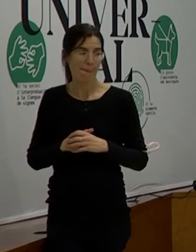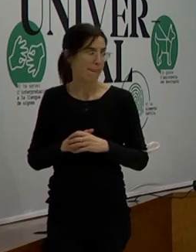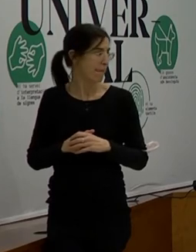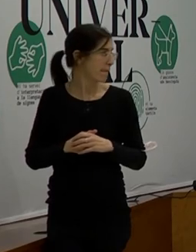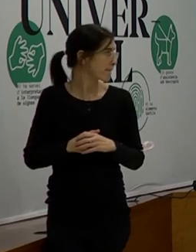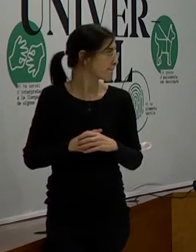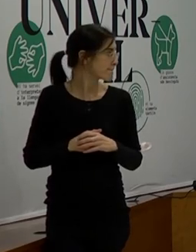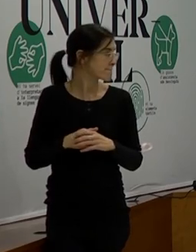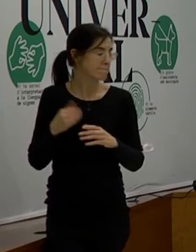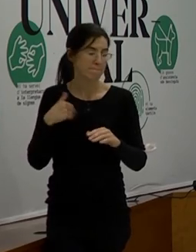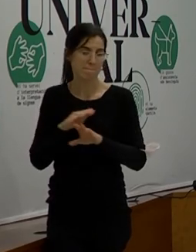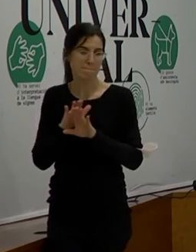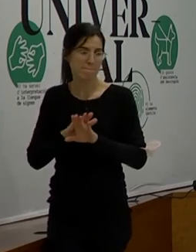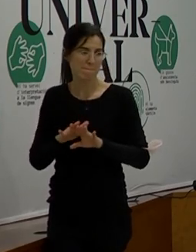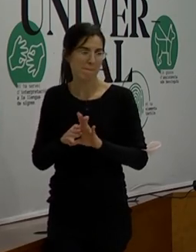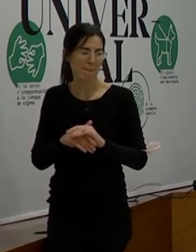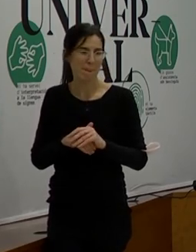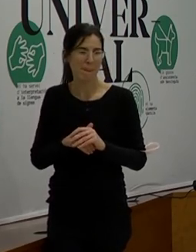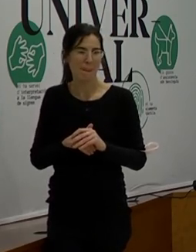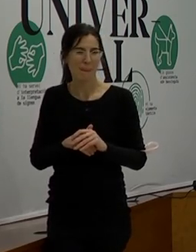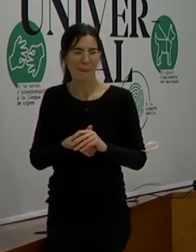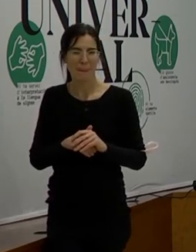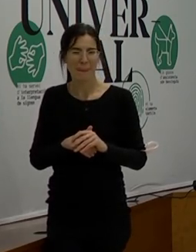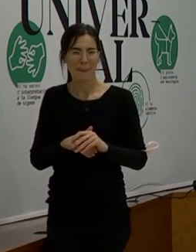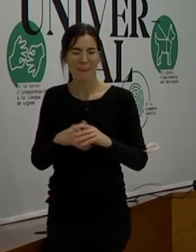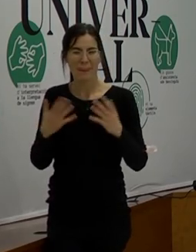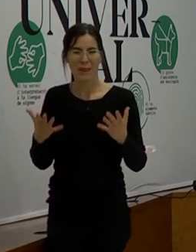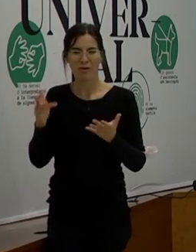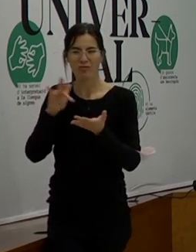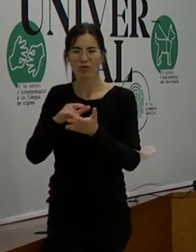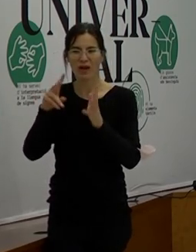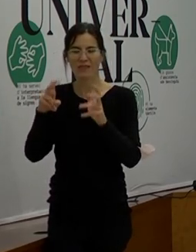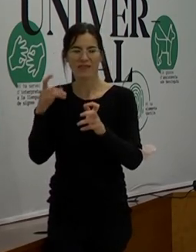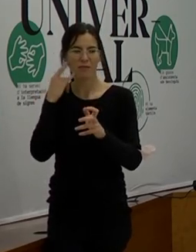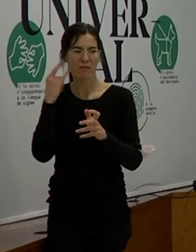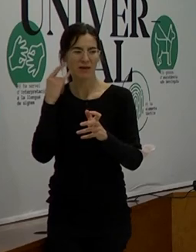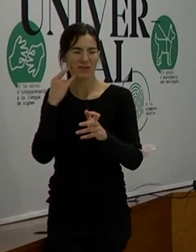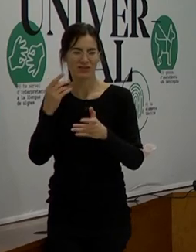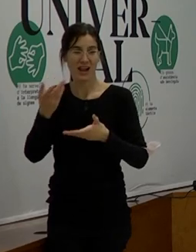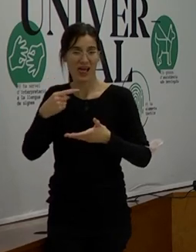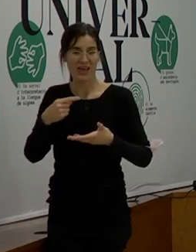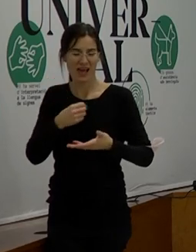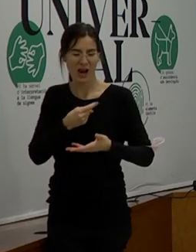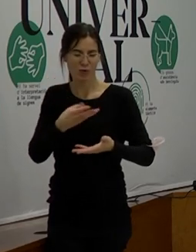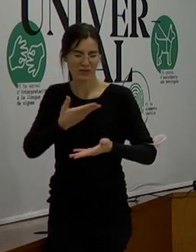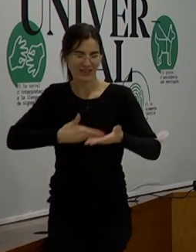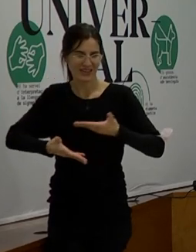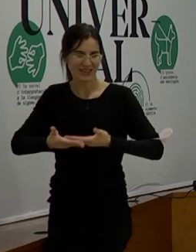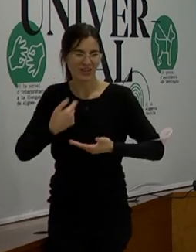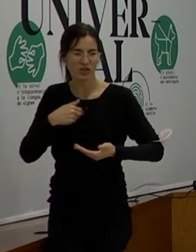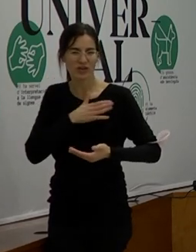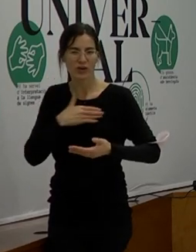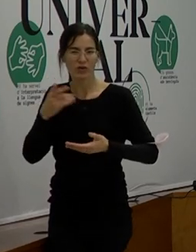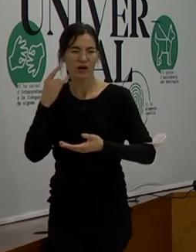Sí, ja està? Vale. Vámonos a los baños, que hay el cambiador inclusivo, pero yo voy al cambiador